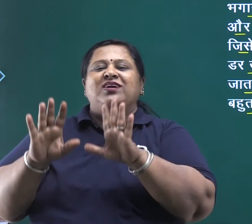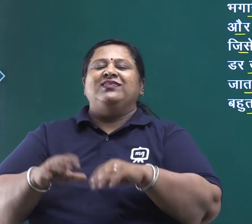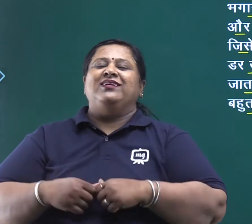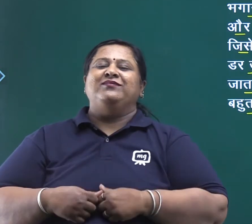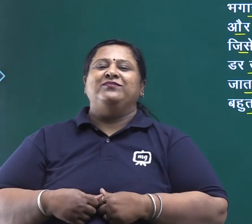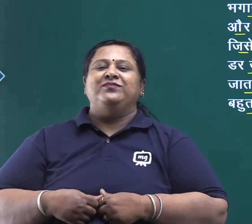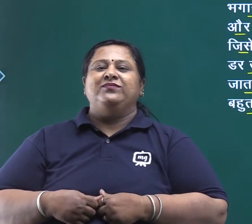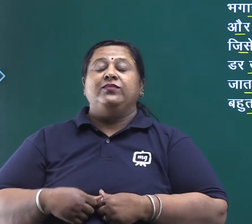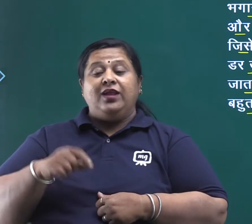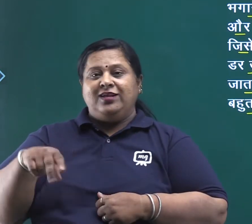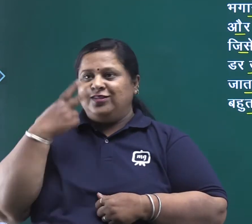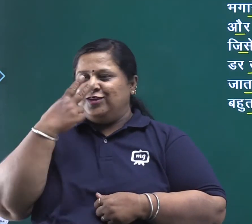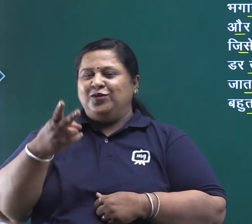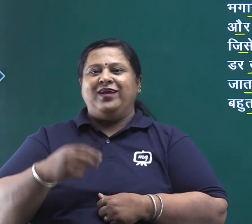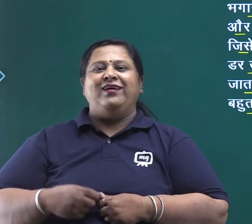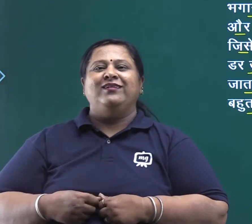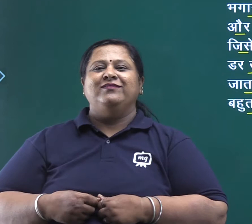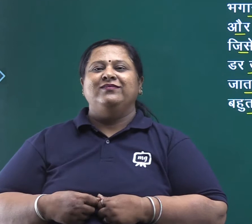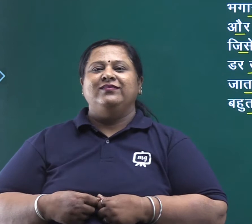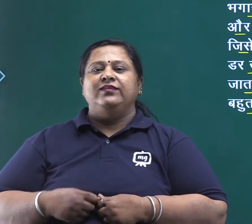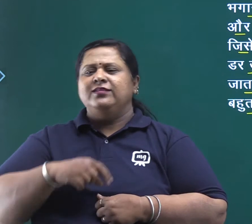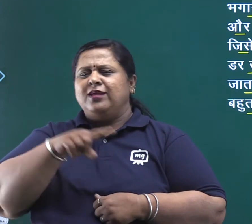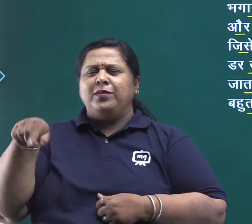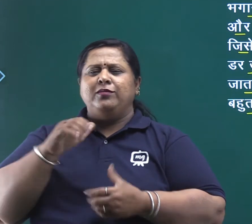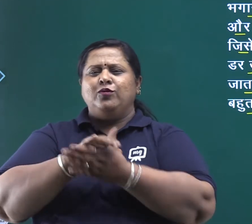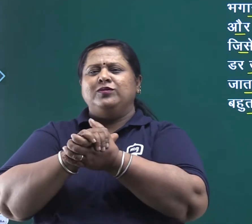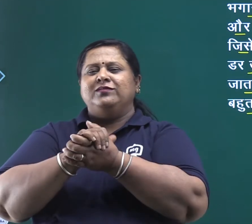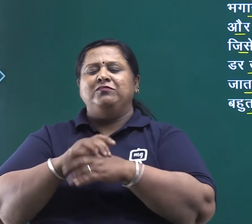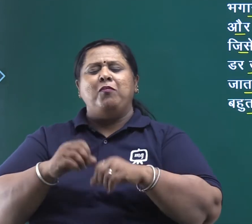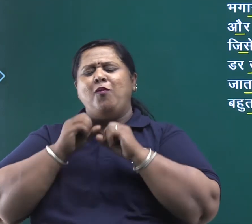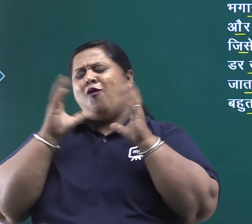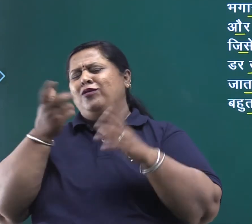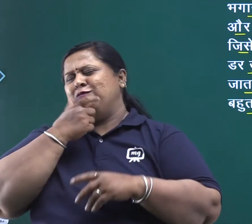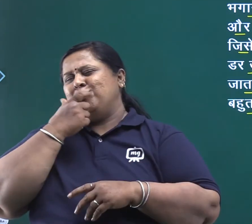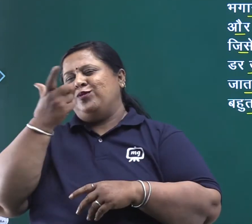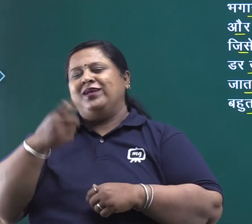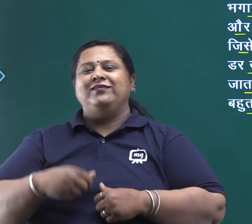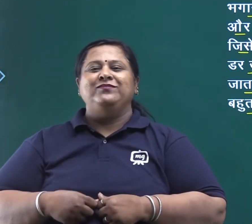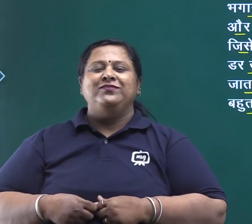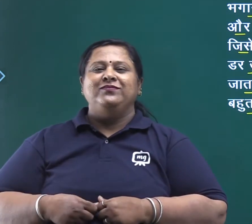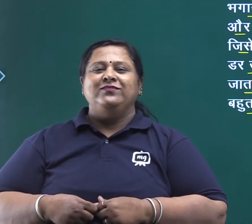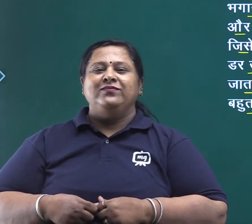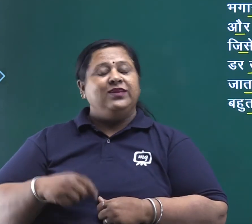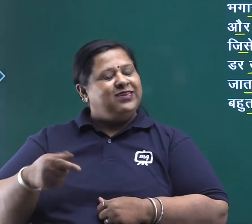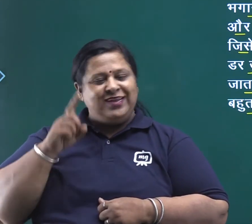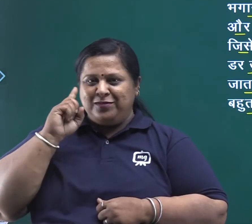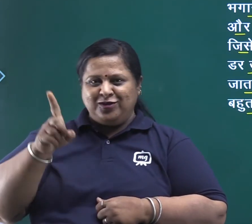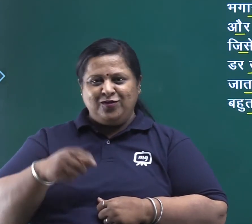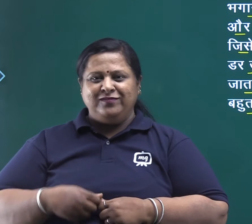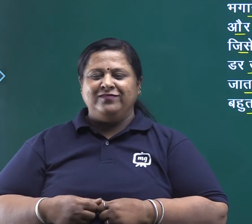है। इस दृश्य को देखकर सभी मित्र बहुत खुश होते हैं। ठीक है